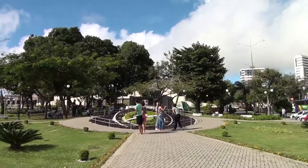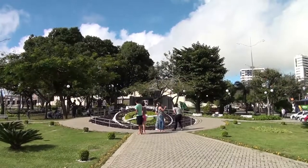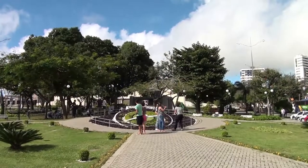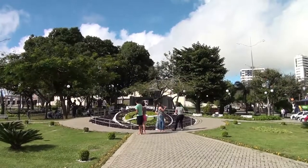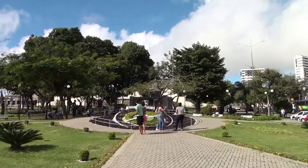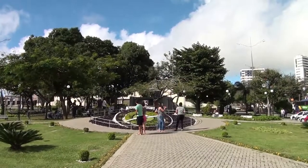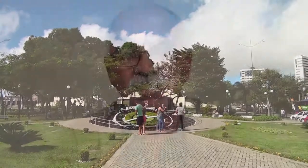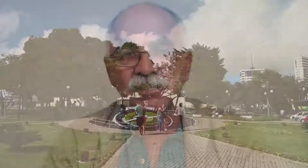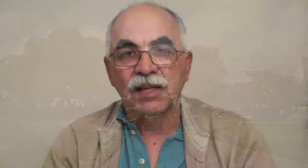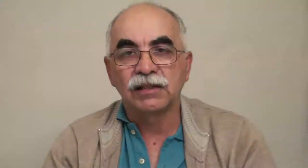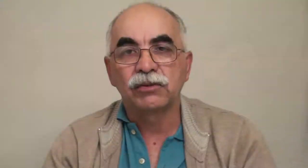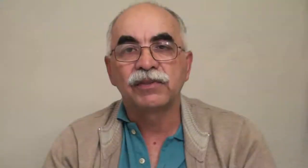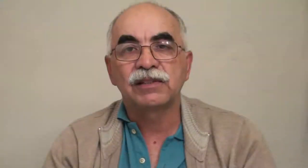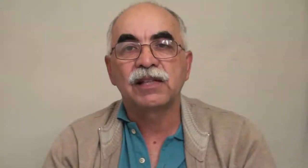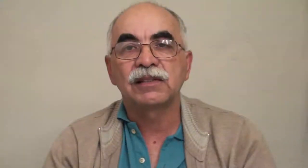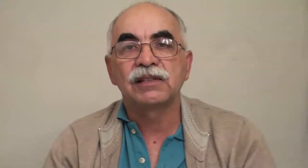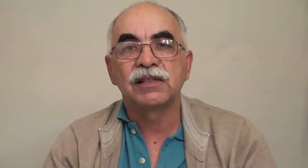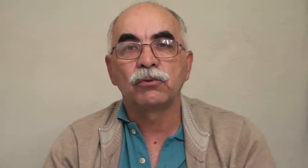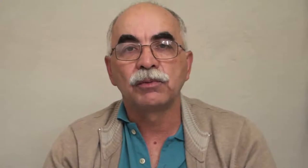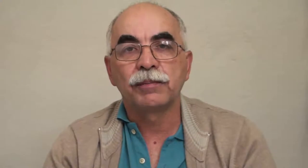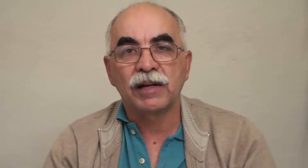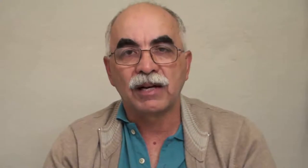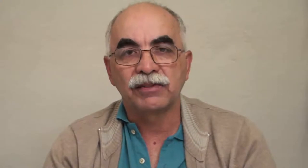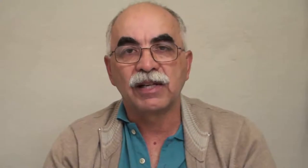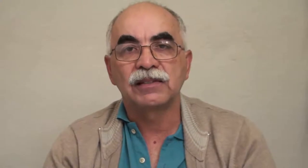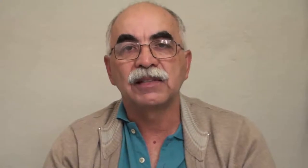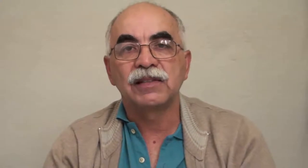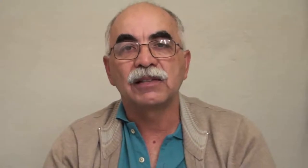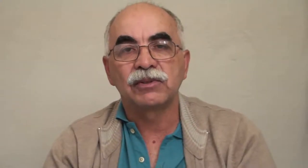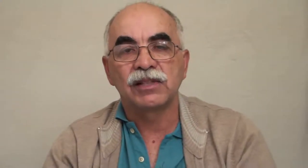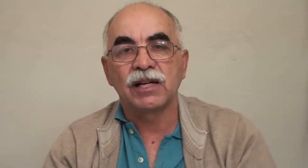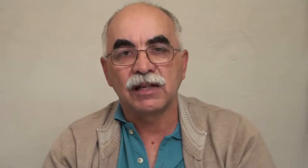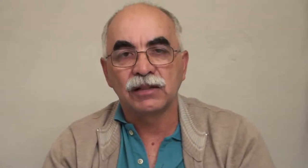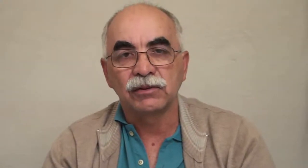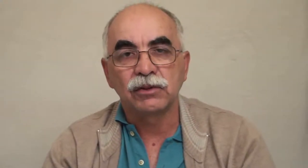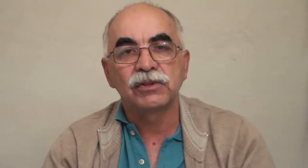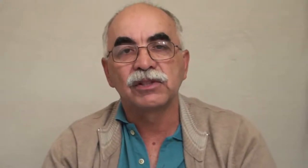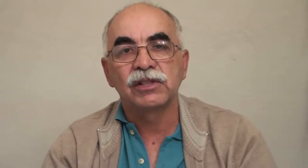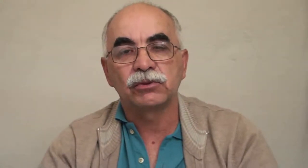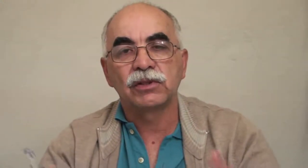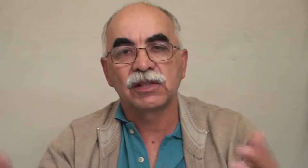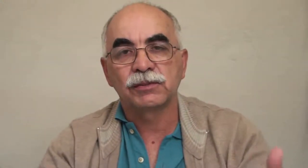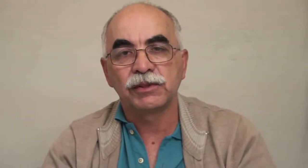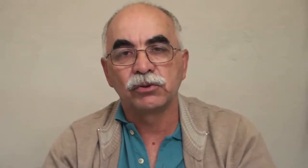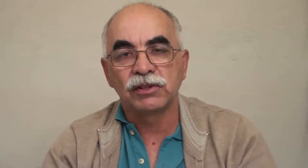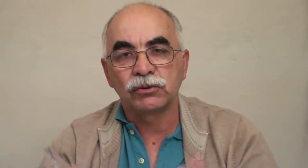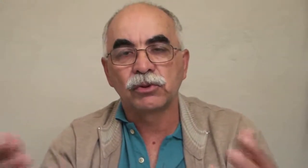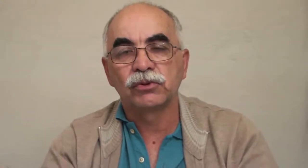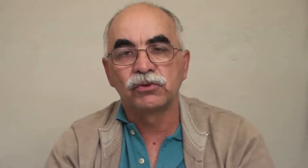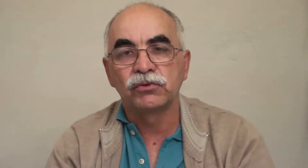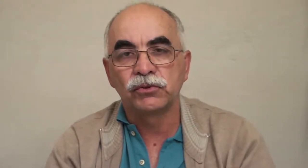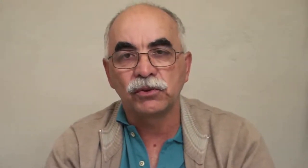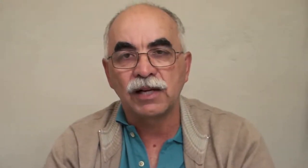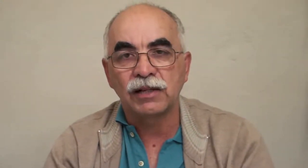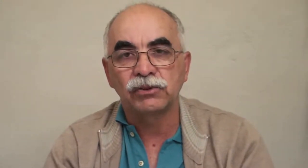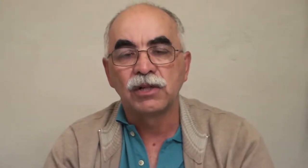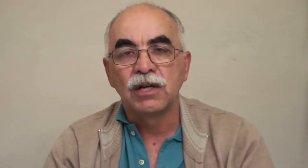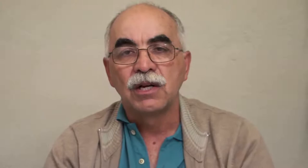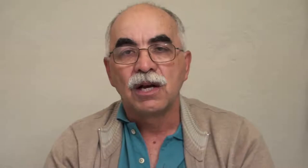junto com a universidade. A universidade tem que ser a última palavra e ela tem dado esse recado. Então eu desejo a todas as pessoas, a todos os funcionários, aos